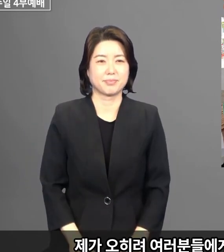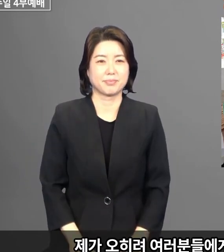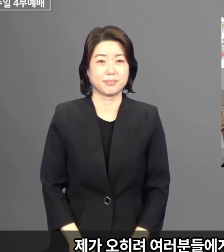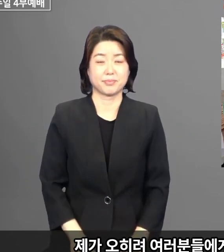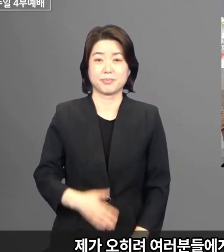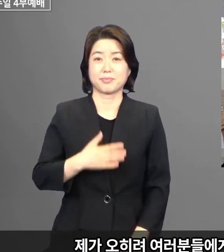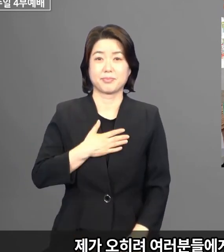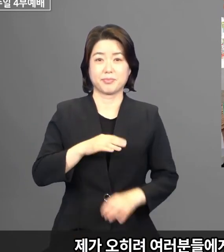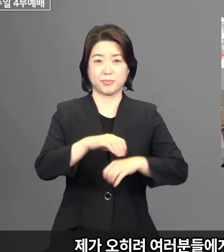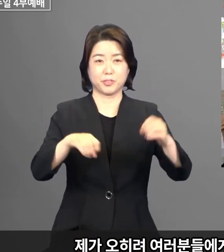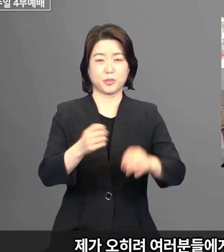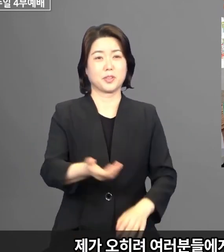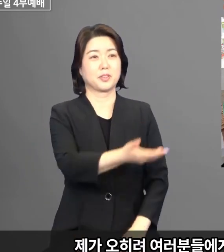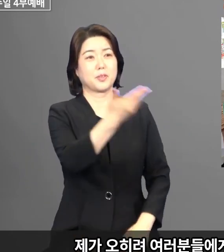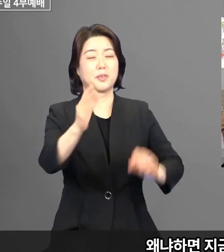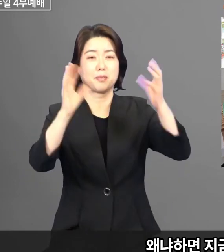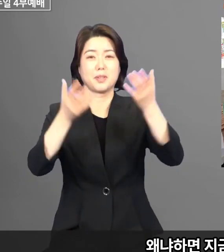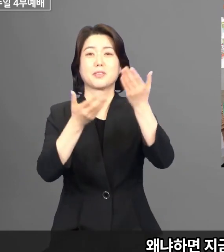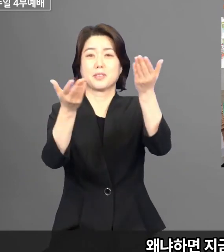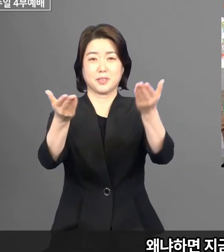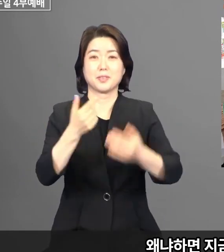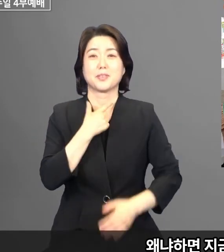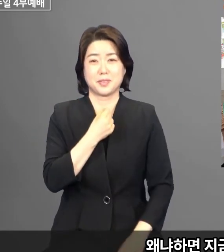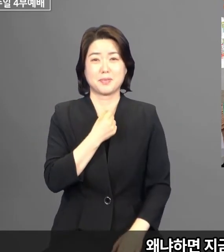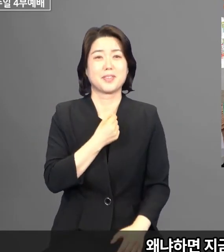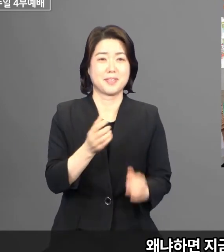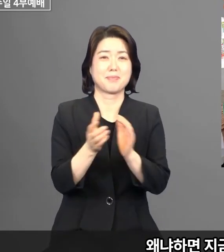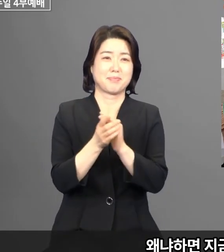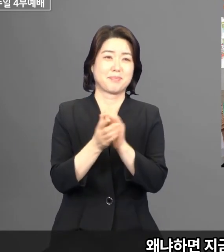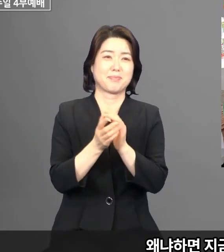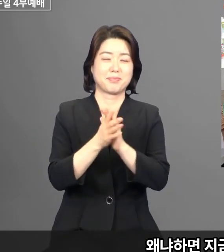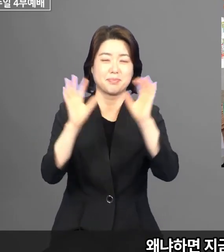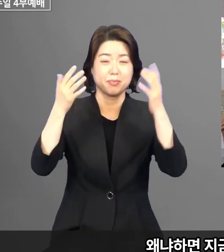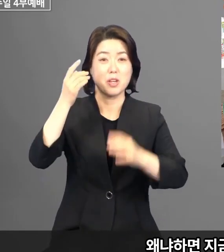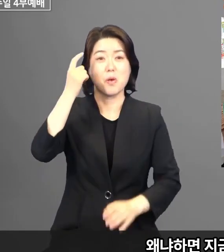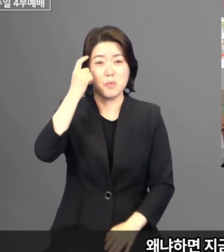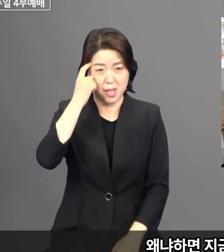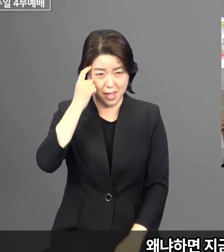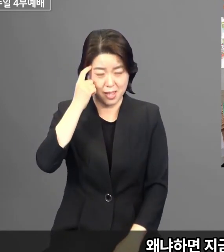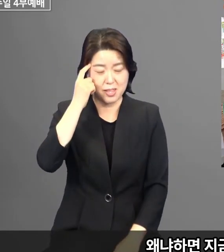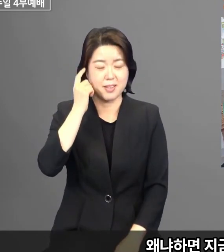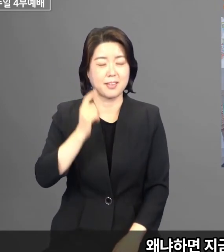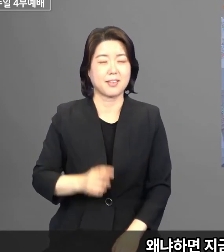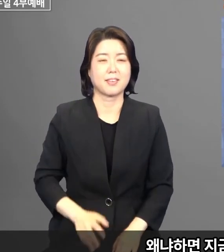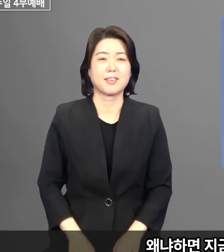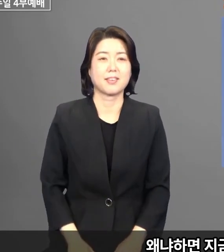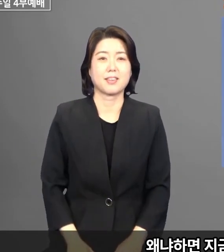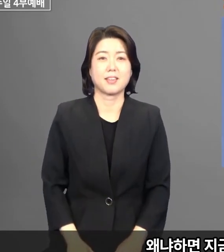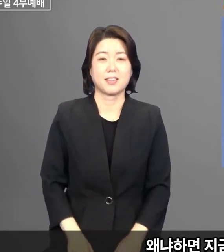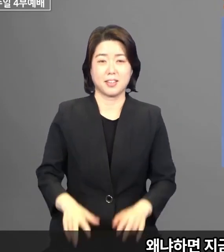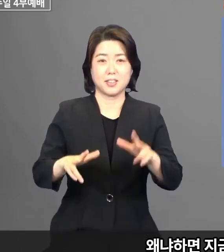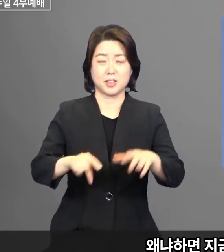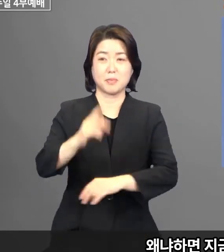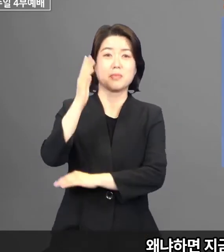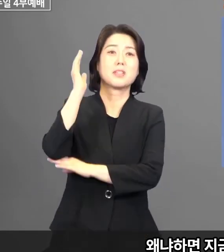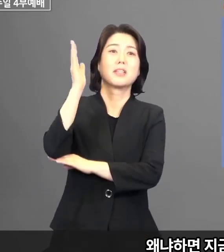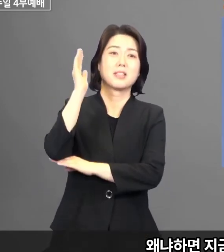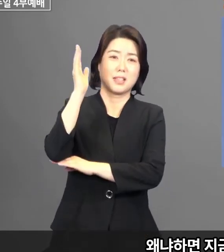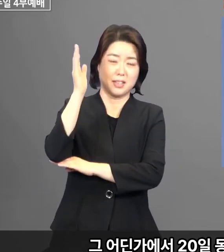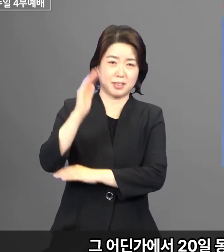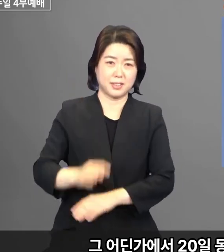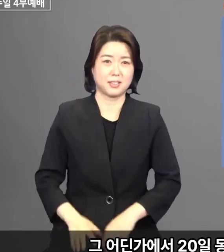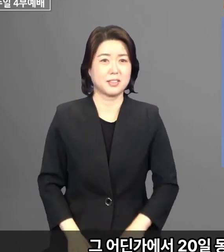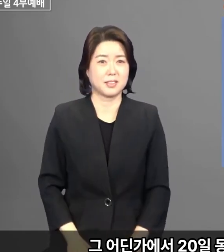제가 오히려 여러분들에게 박수를 드리고 싶습니다. 왜냐하면 지금 이 이야기는